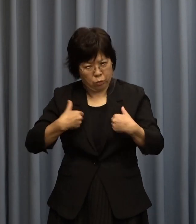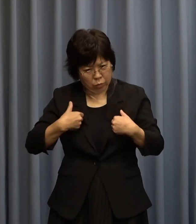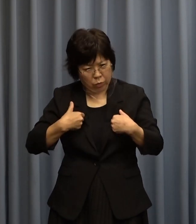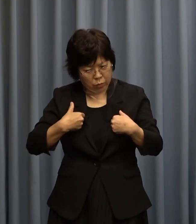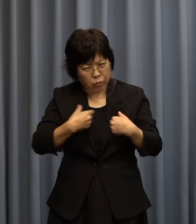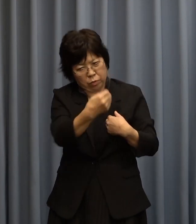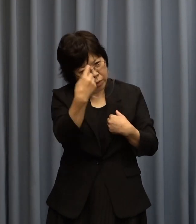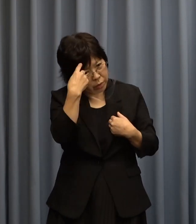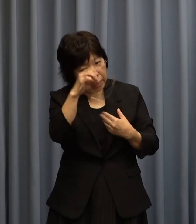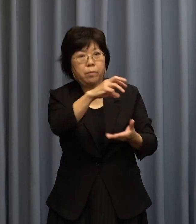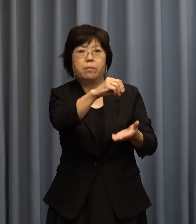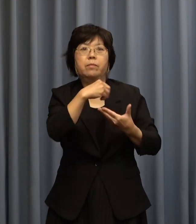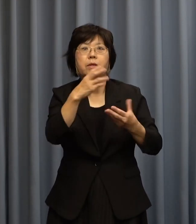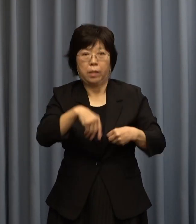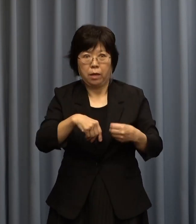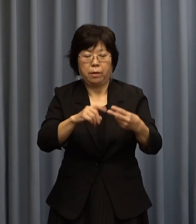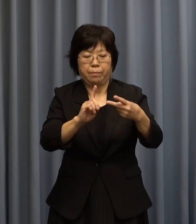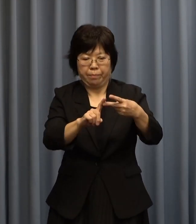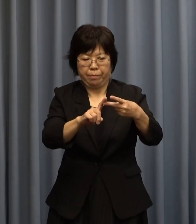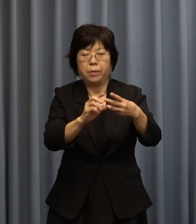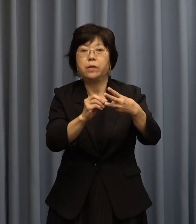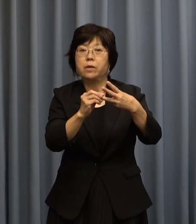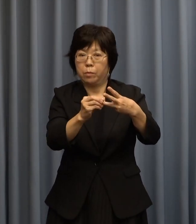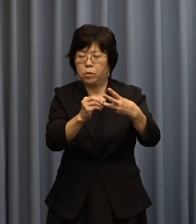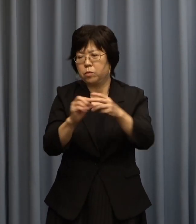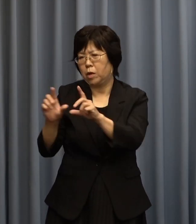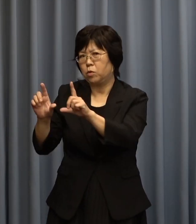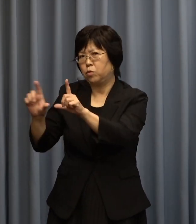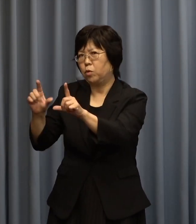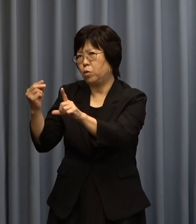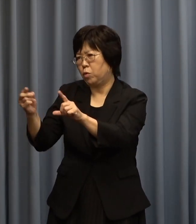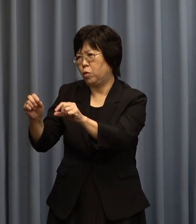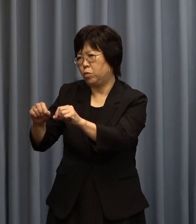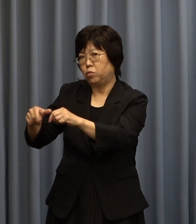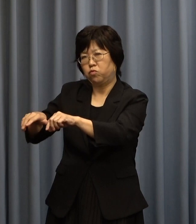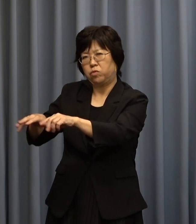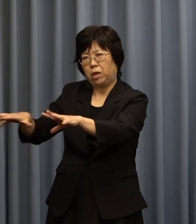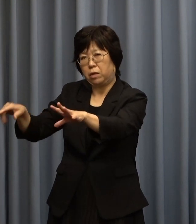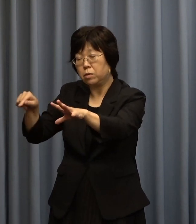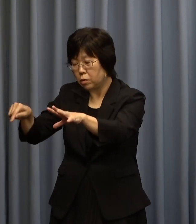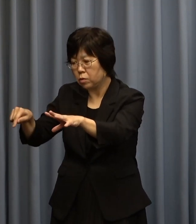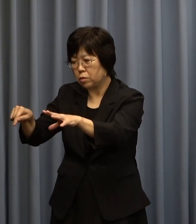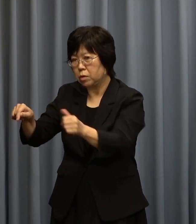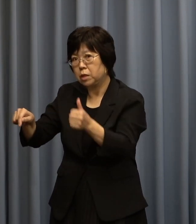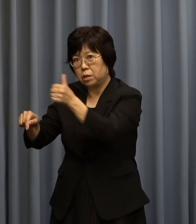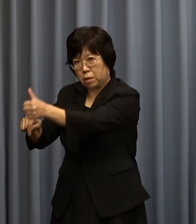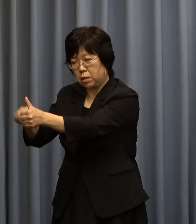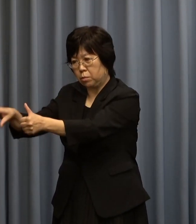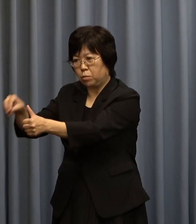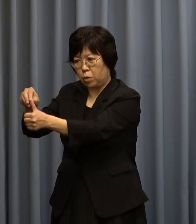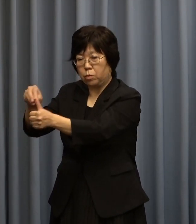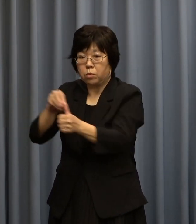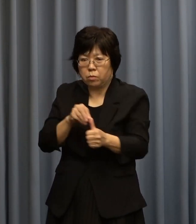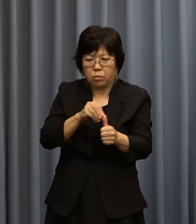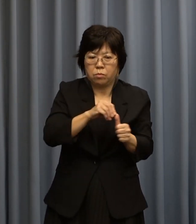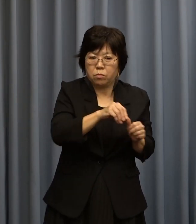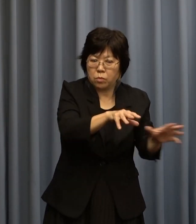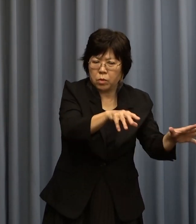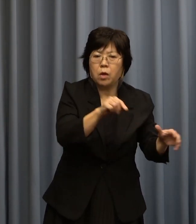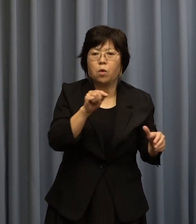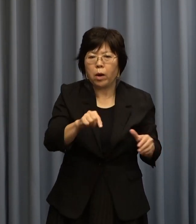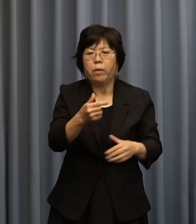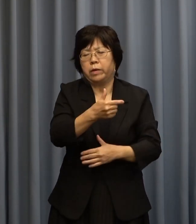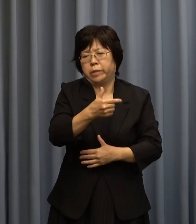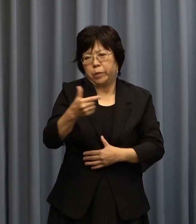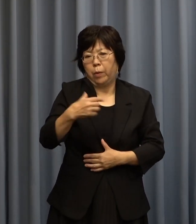。また東京都における状況を多くの先生方は極めて深刻に